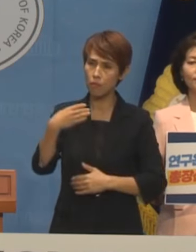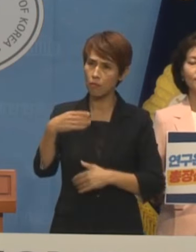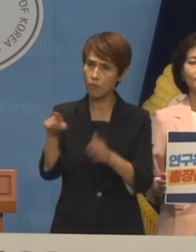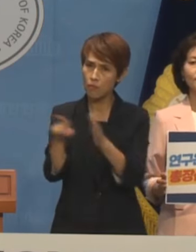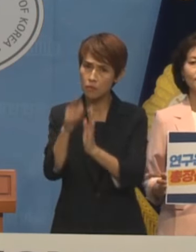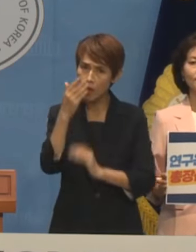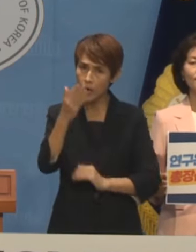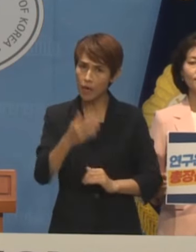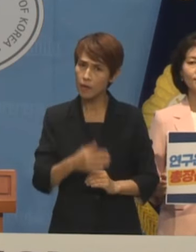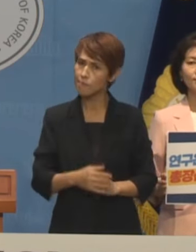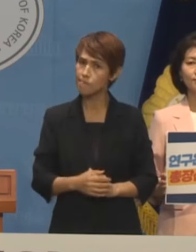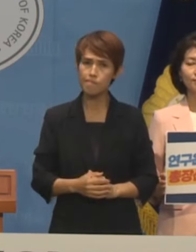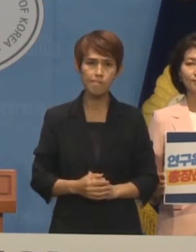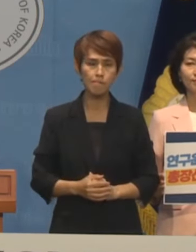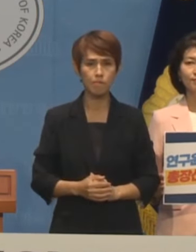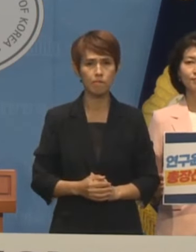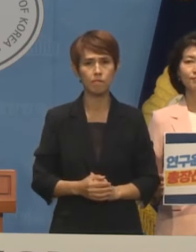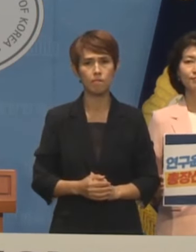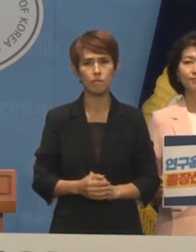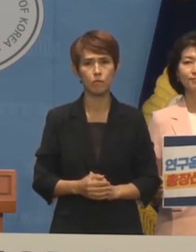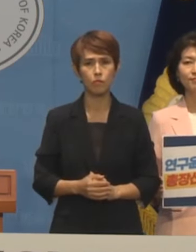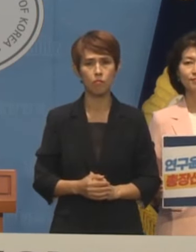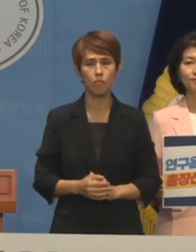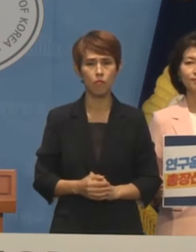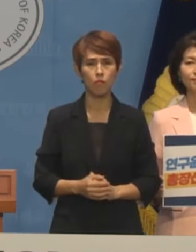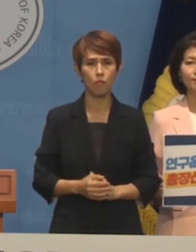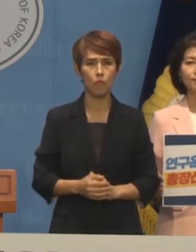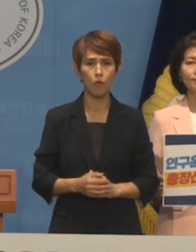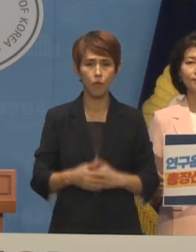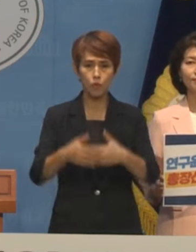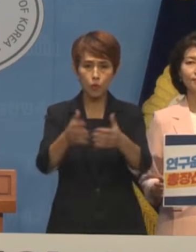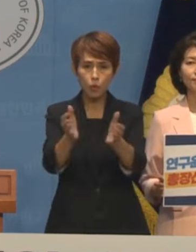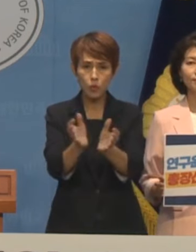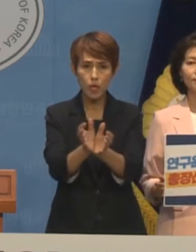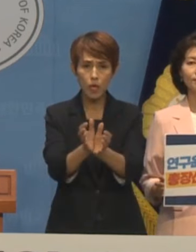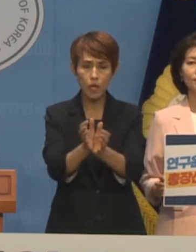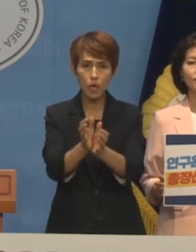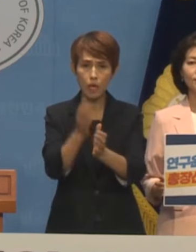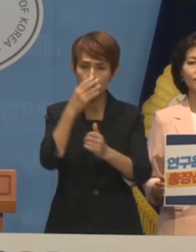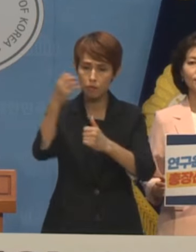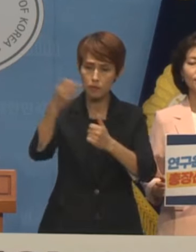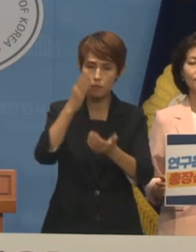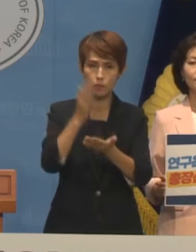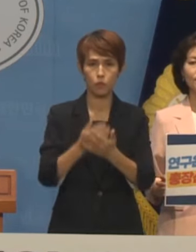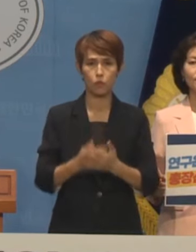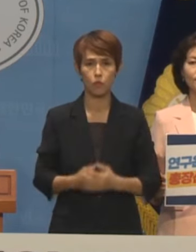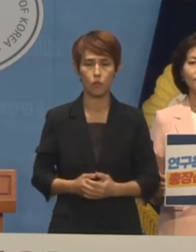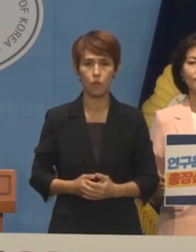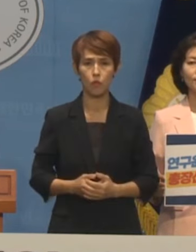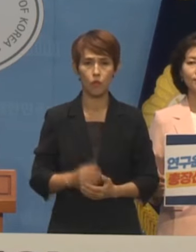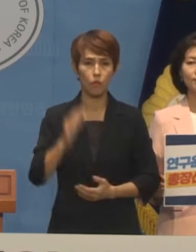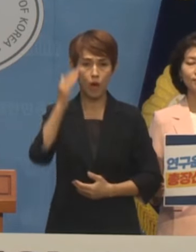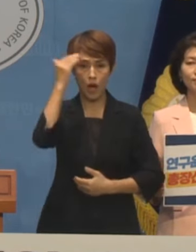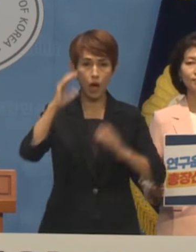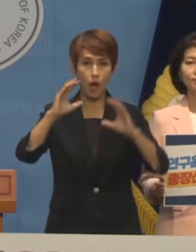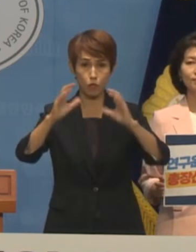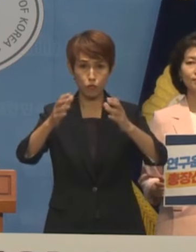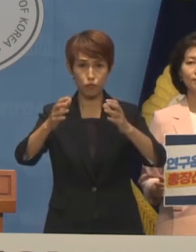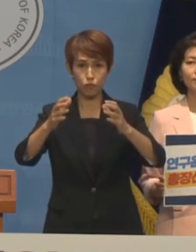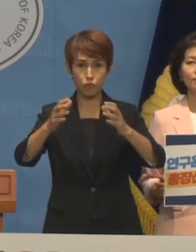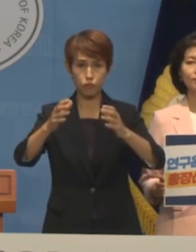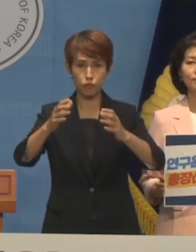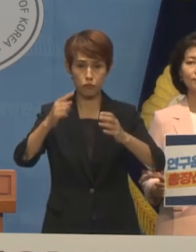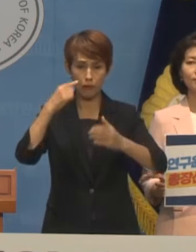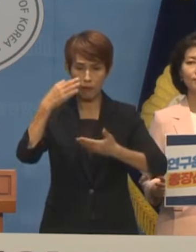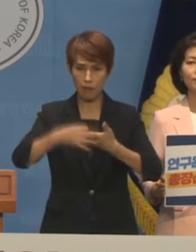있겠습니까? 자꾸만 우리 모두가 속한 공동체의 기준을 비하하지 마십시오. 단언컨대 우리 대한민국은 이렇게 수준 낮은